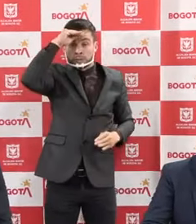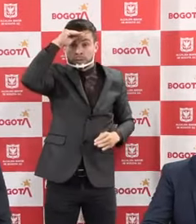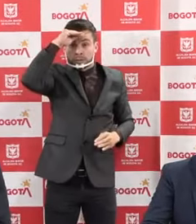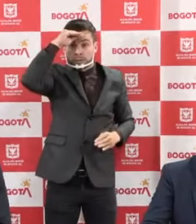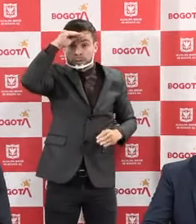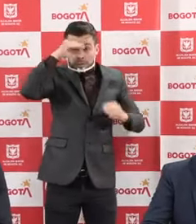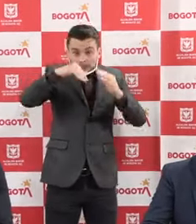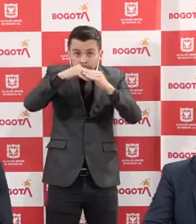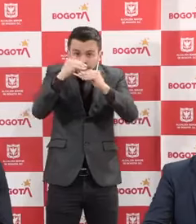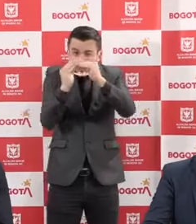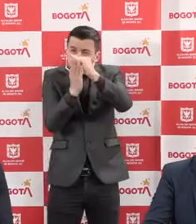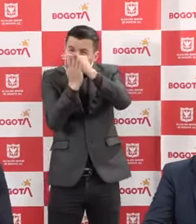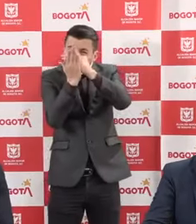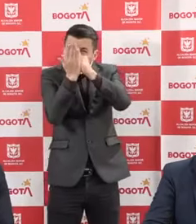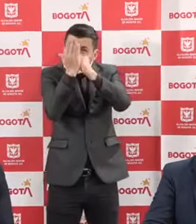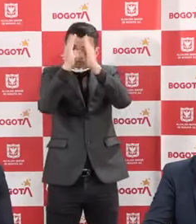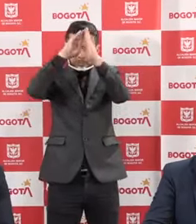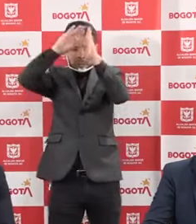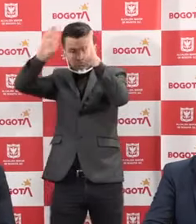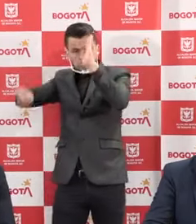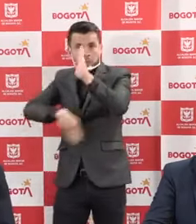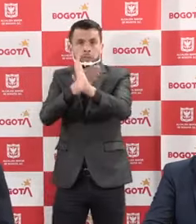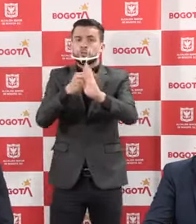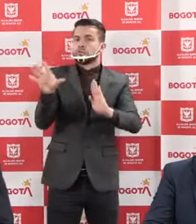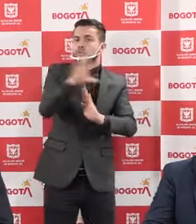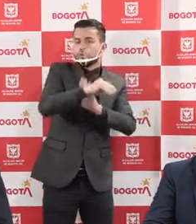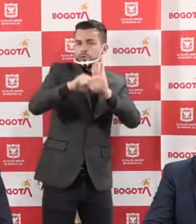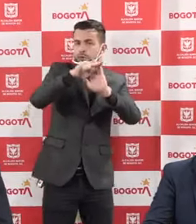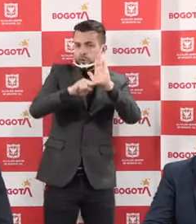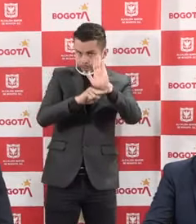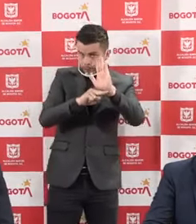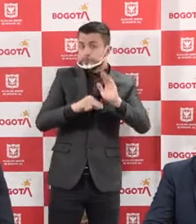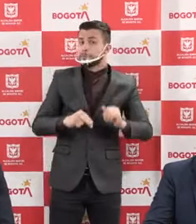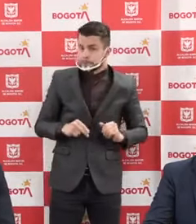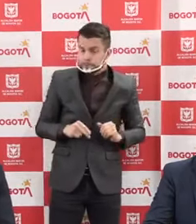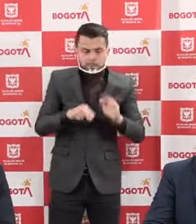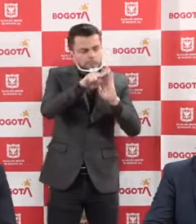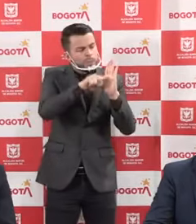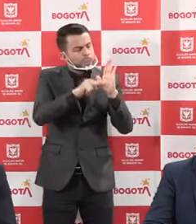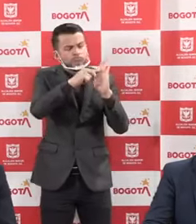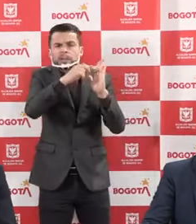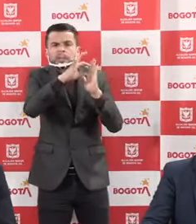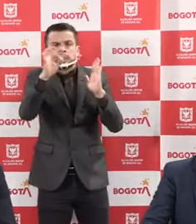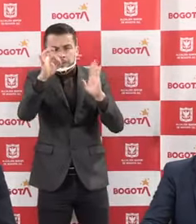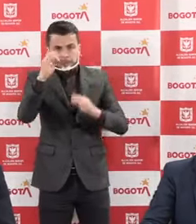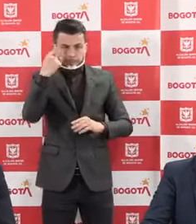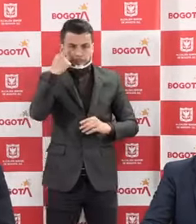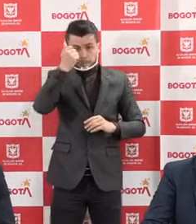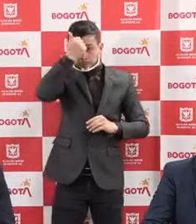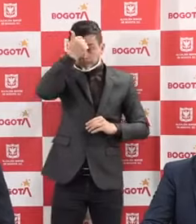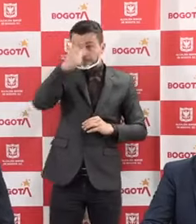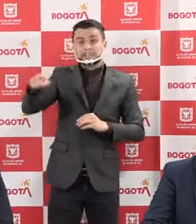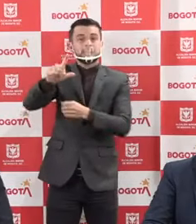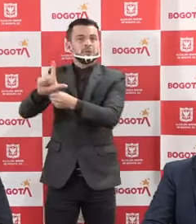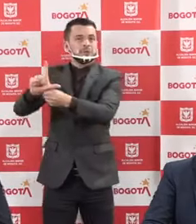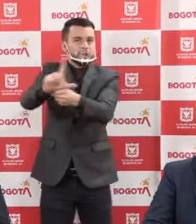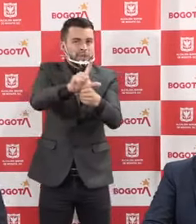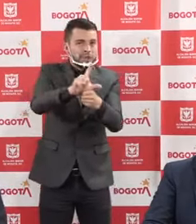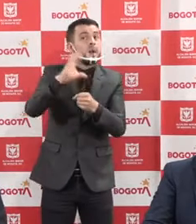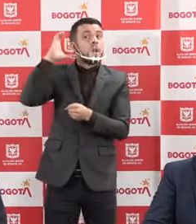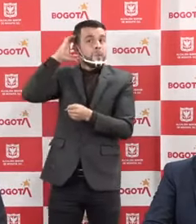nueva realidad con un levantamiento de las cuarentenas estrictas por localidades que aún